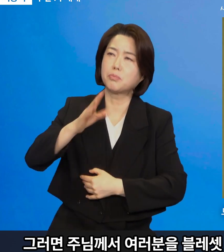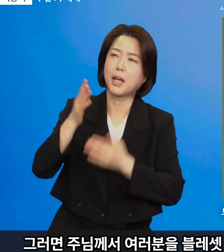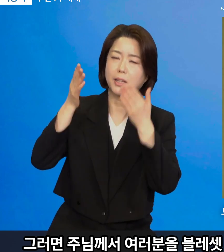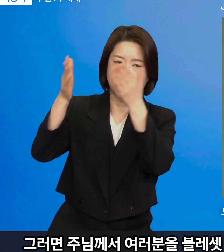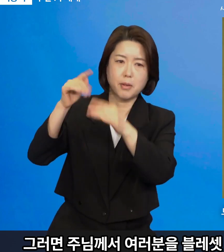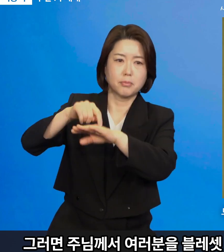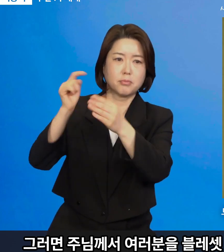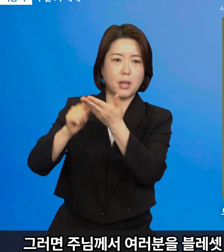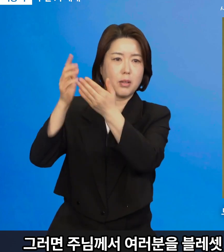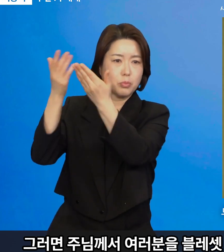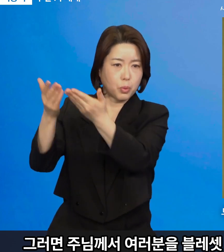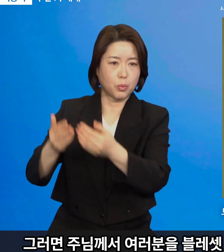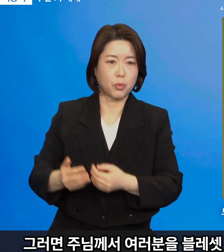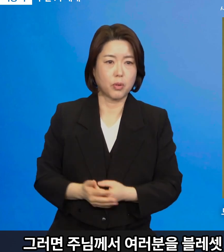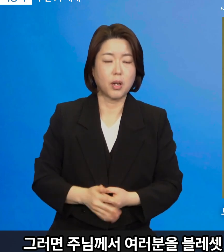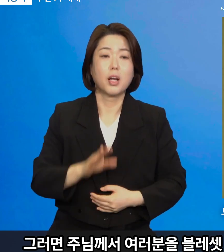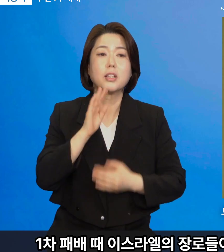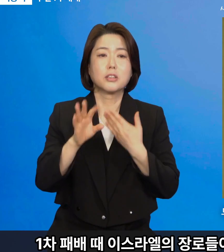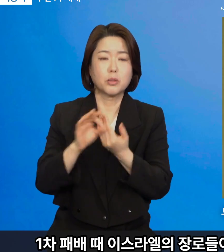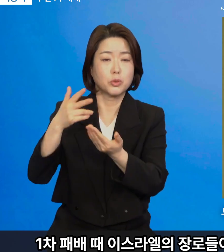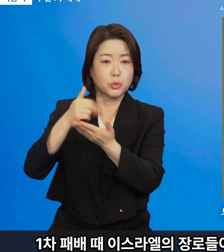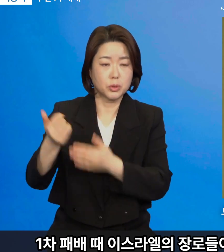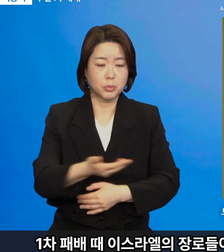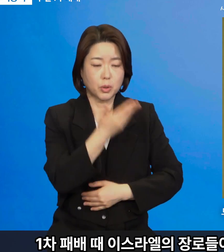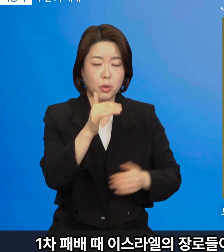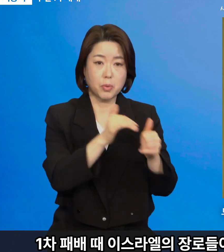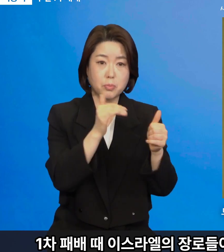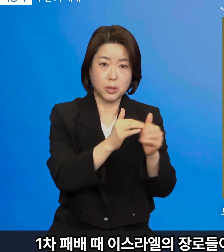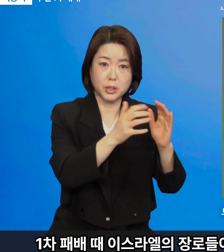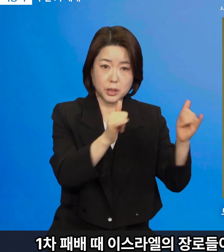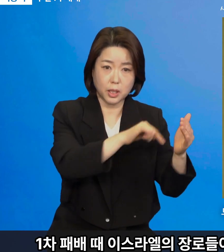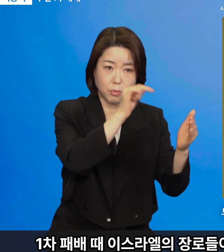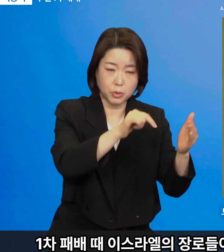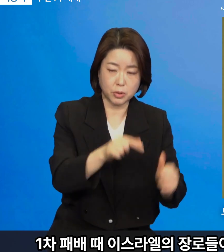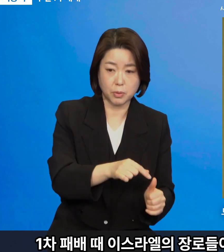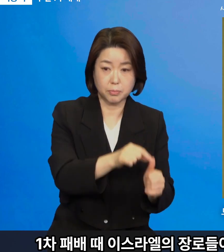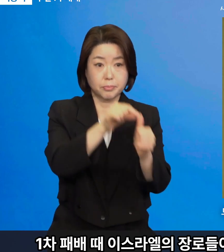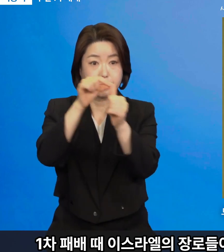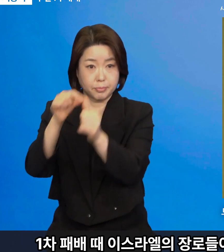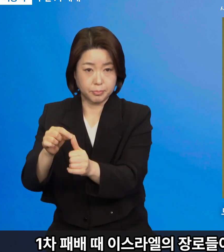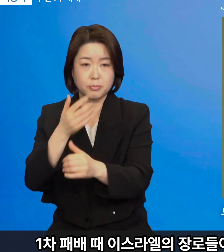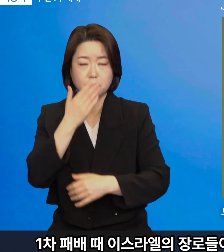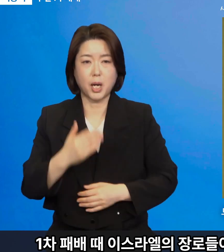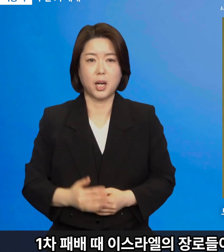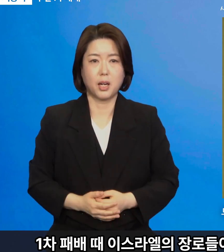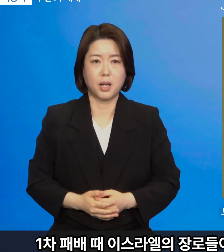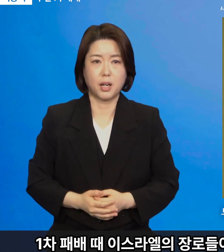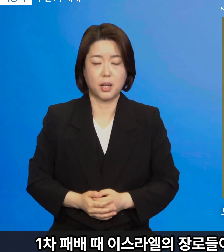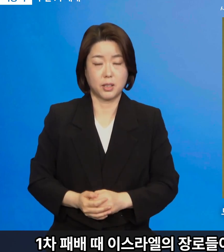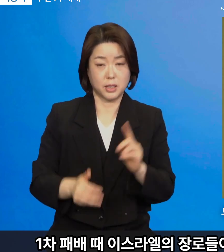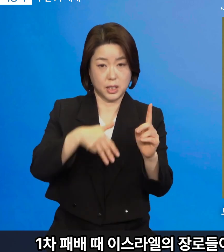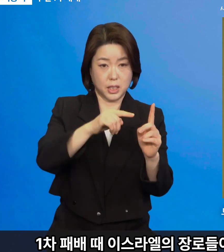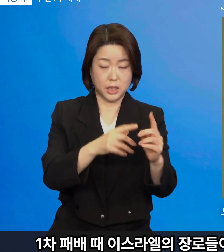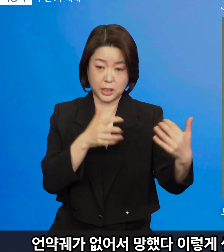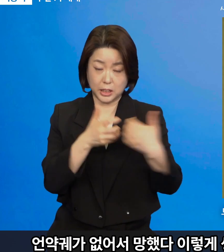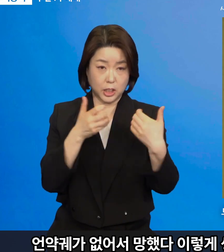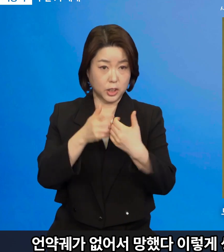블레셋 사람의 손에서 건져주실 것입니다. 1차 패배 때 이스라엘의 장로들이 패배한 원인을 뭐에서